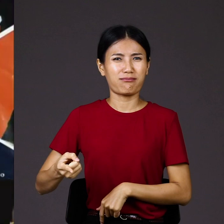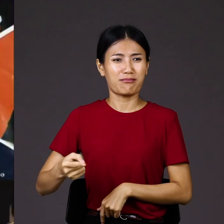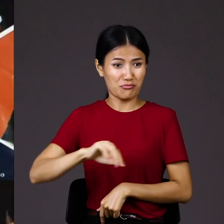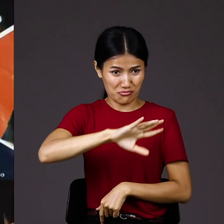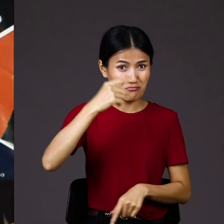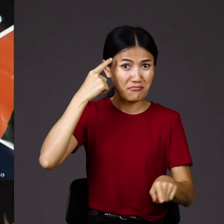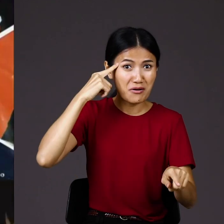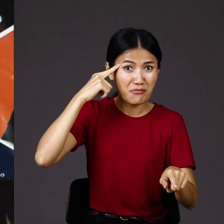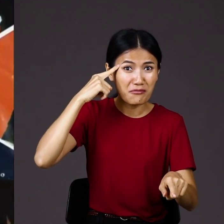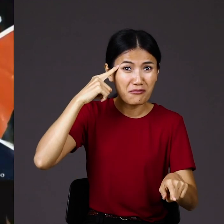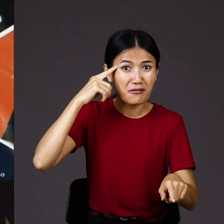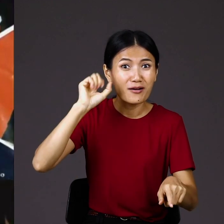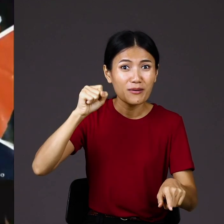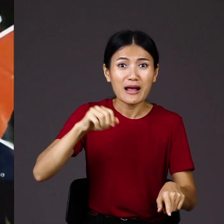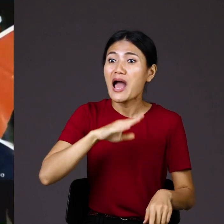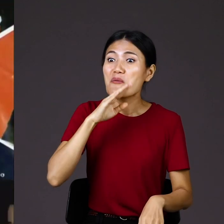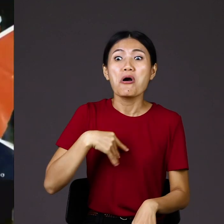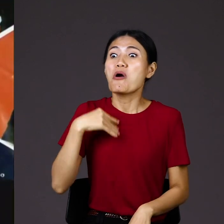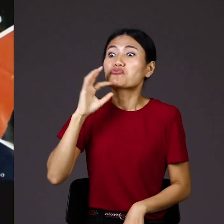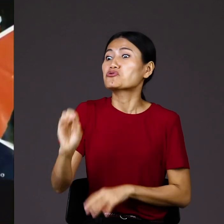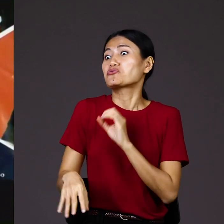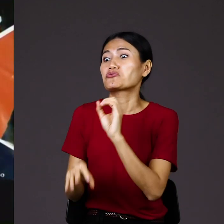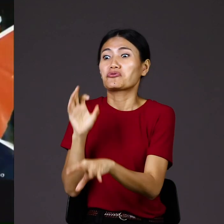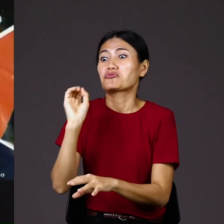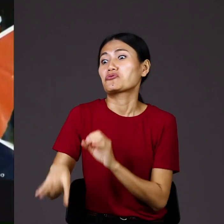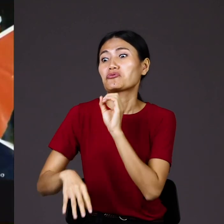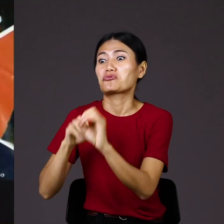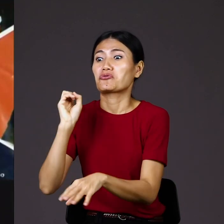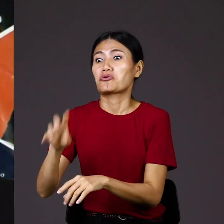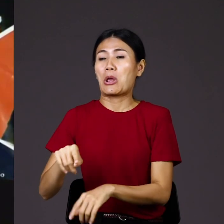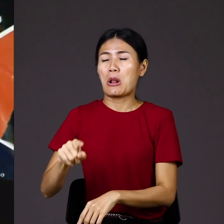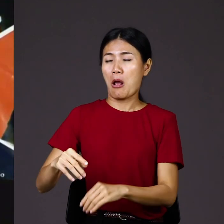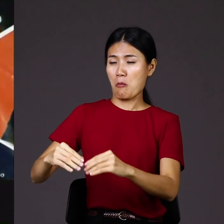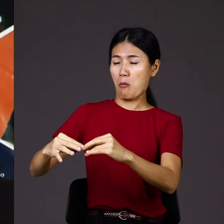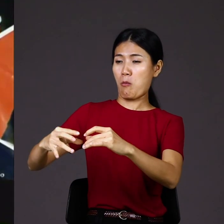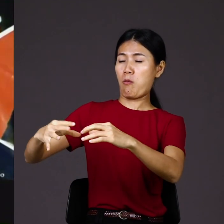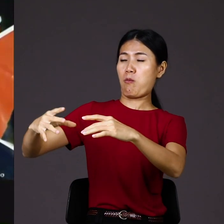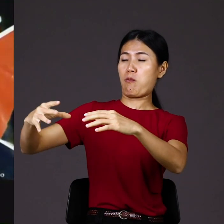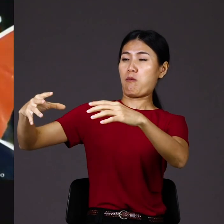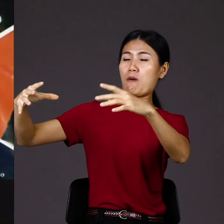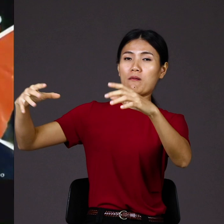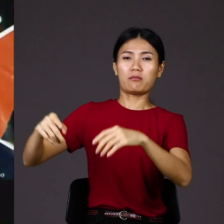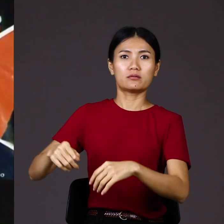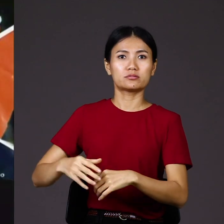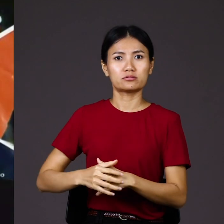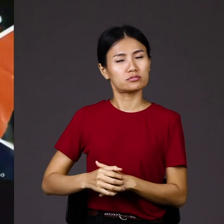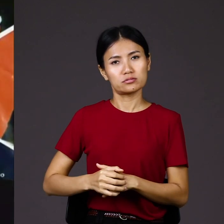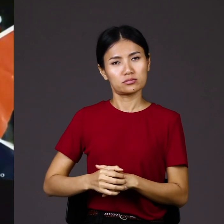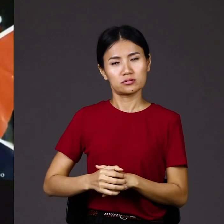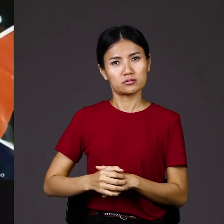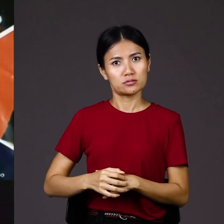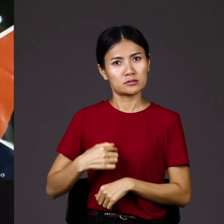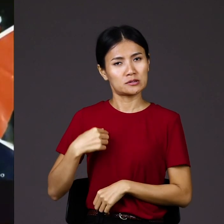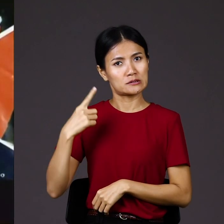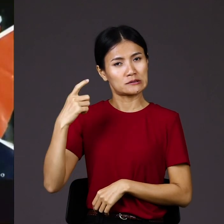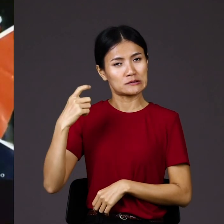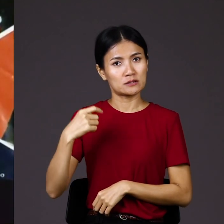แล้วหลายท่านอาจจะไม่รู้ถ้าจัดการขยะแบบปัจจุบันต่อไปโรงขยะบ่อขยะนี้จะเต็ม